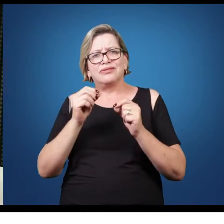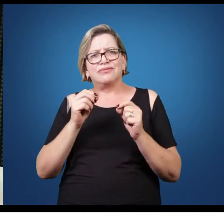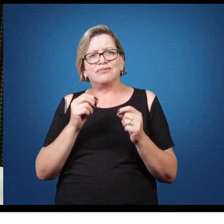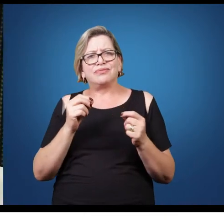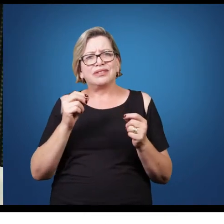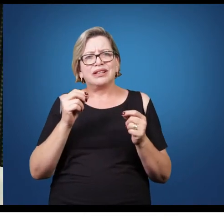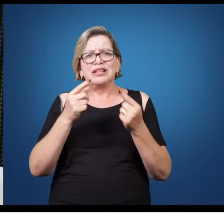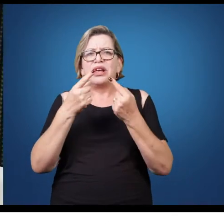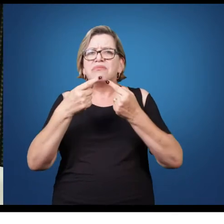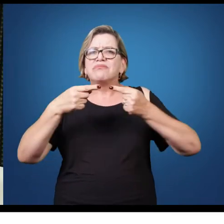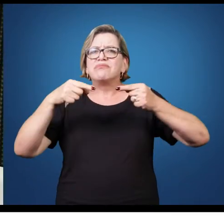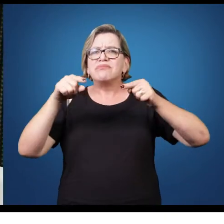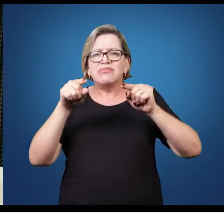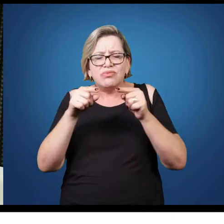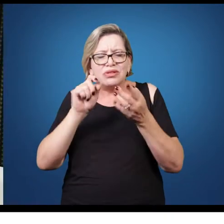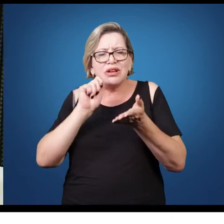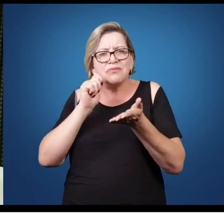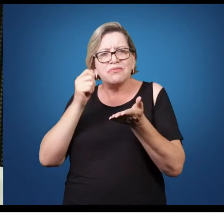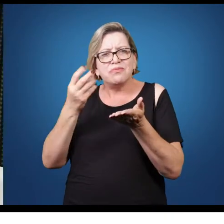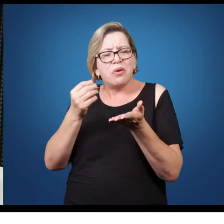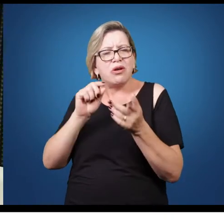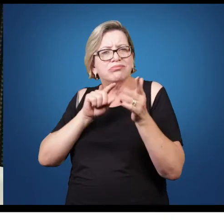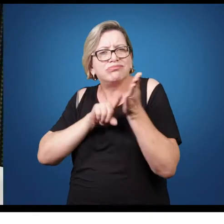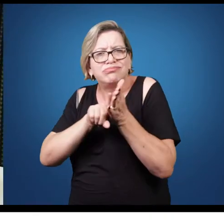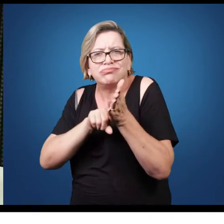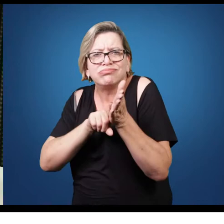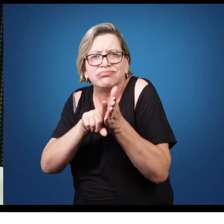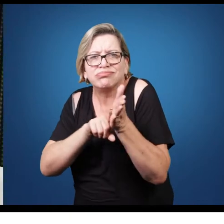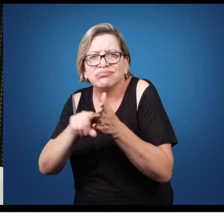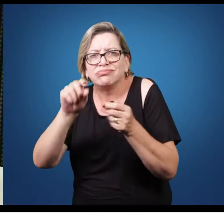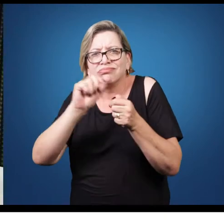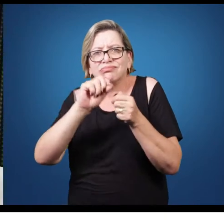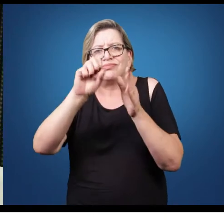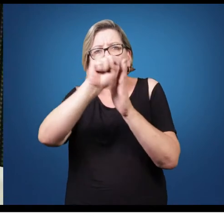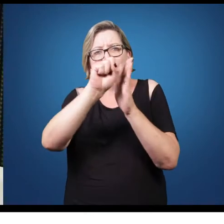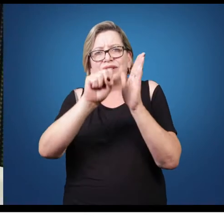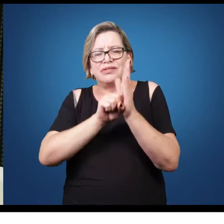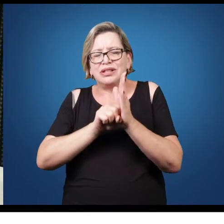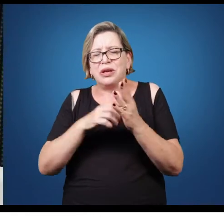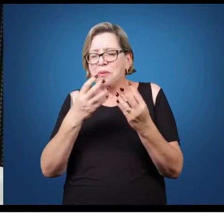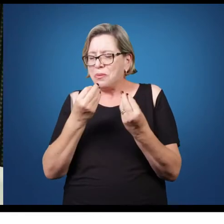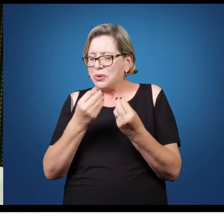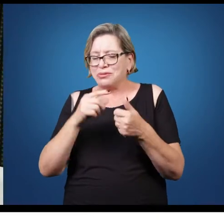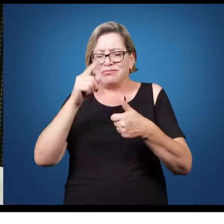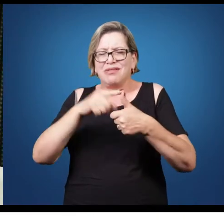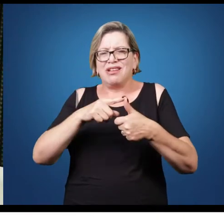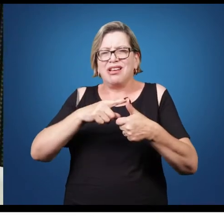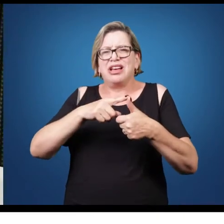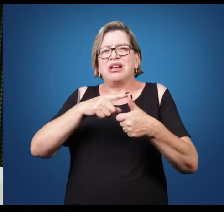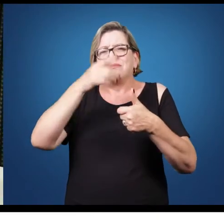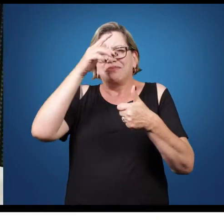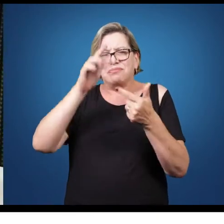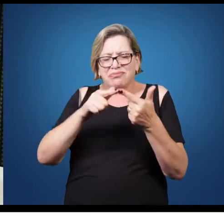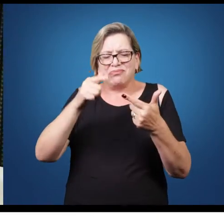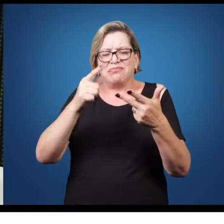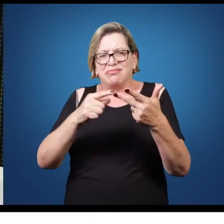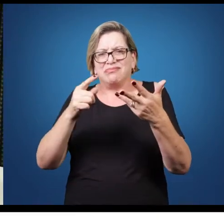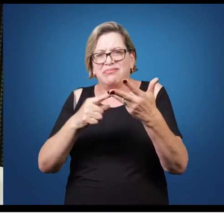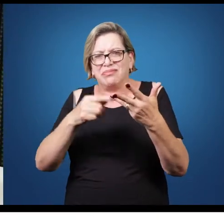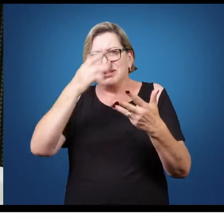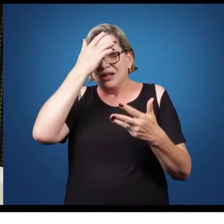falar da música que fica antes dele nessa música especulativa então se agravou muito vetores gravou muitos jacobs que se agravou muito